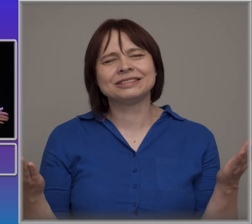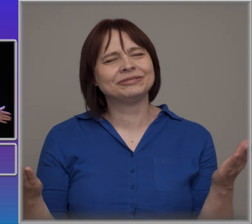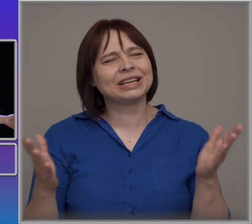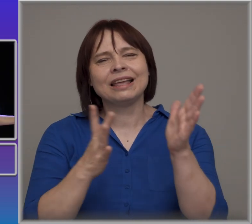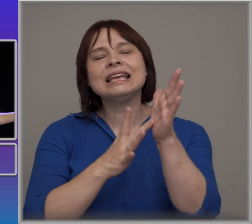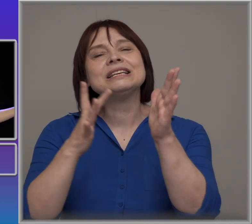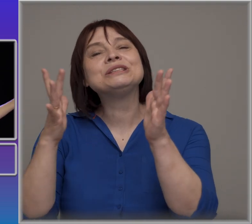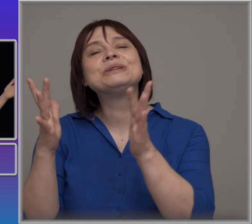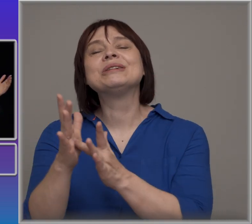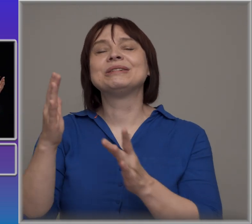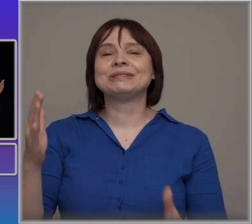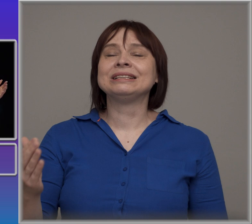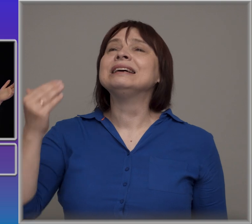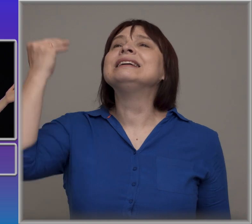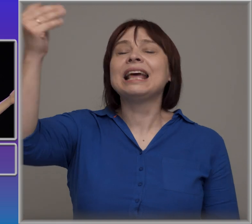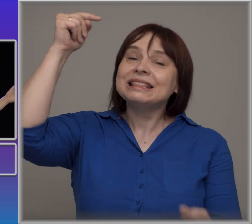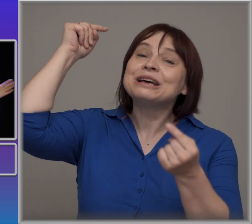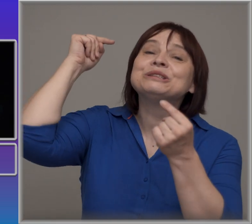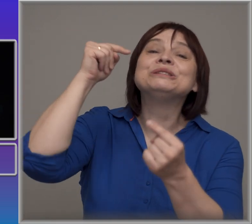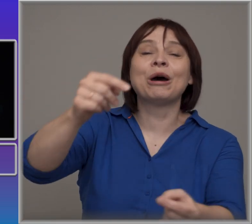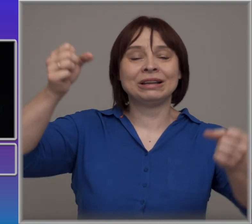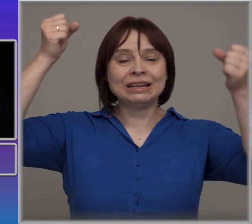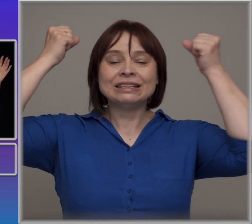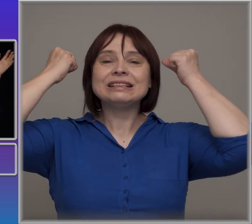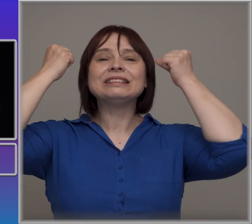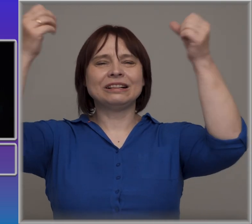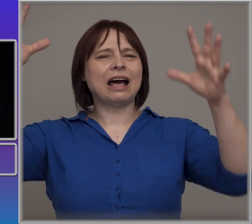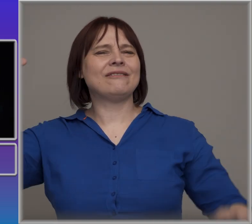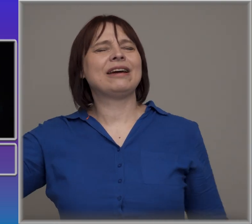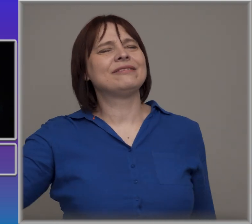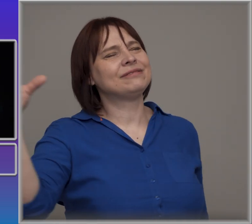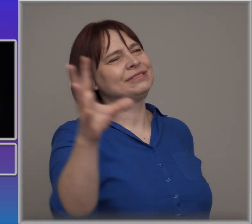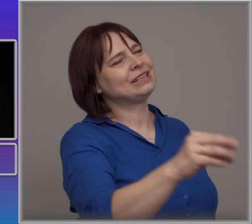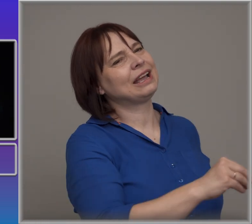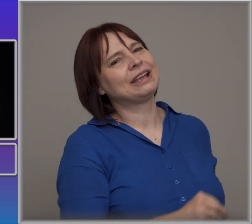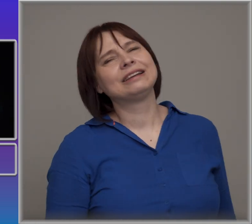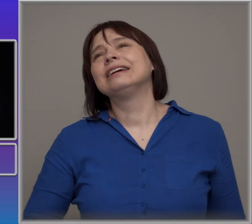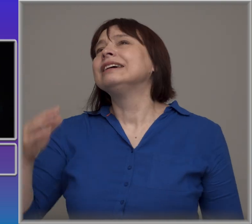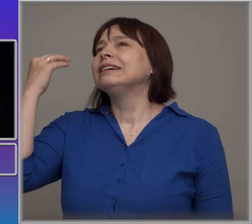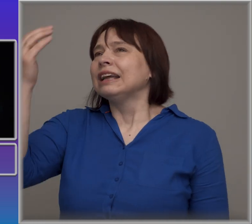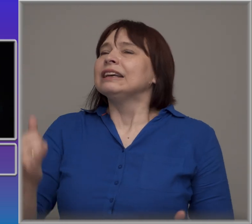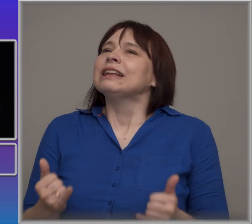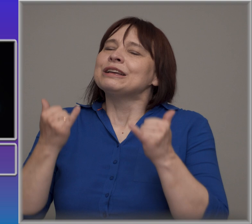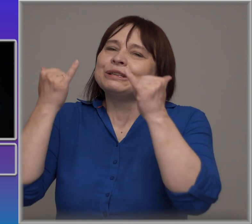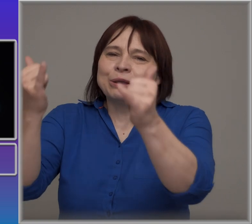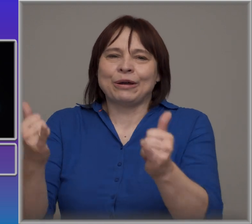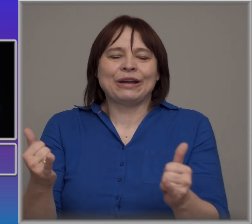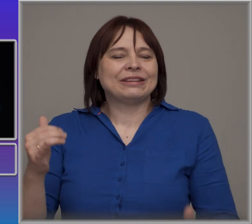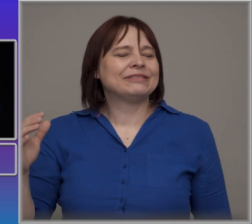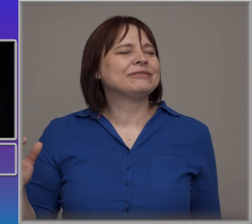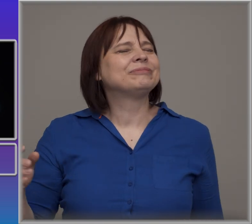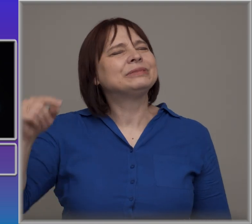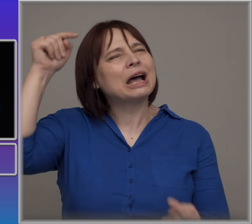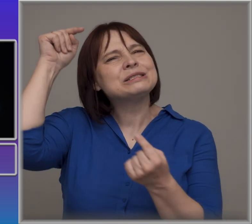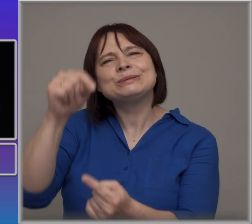Благодарим Тебя за Твое присутствие на этом месте. О, мы не перестанем славить Тебя, не перестанем хвалить Тебя, Господь.